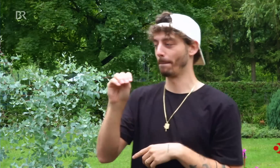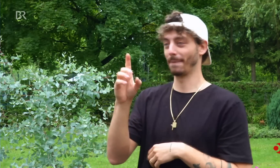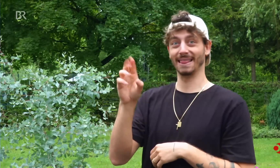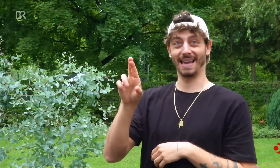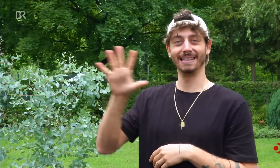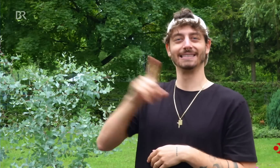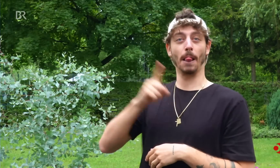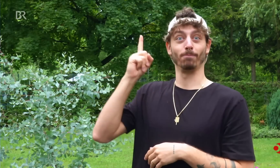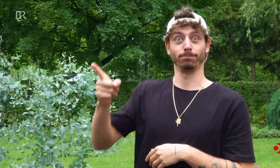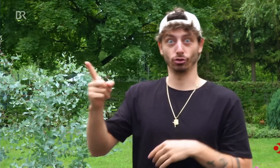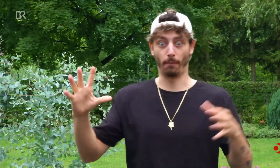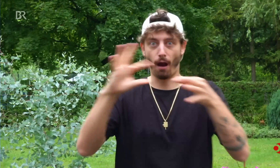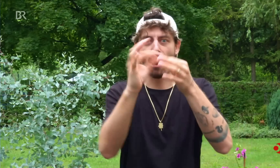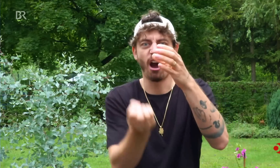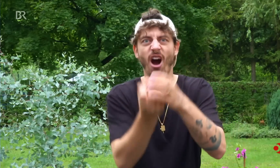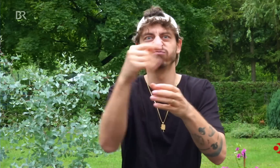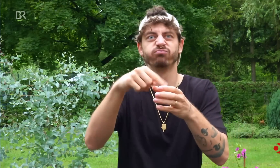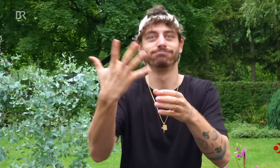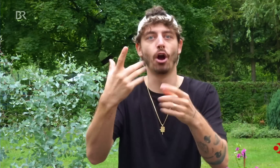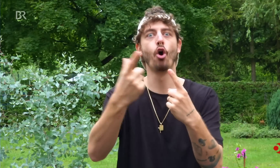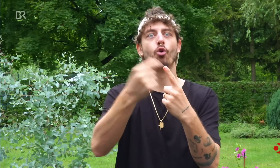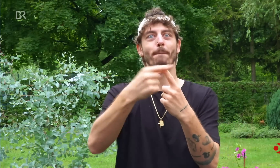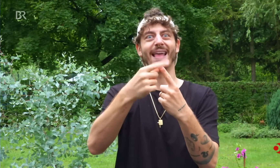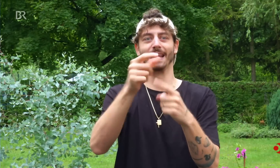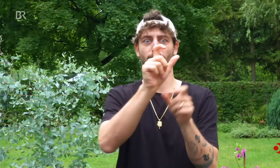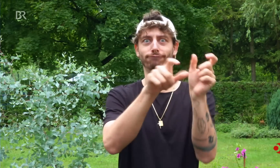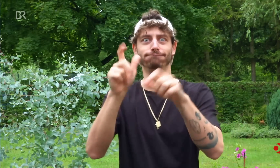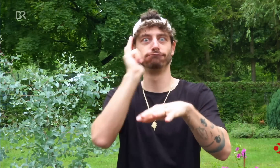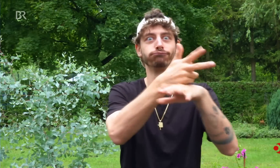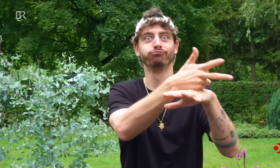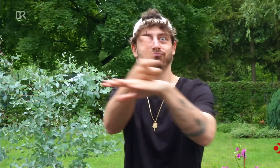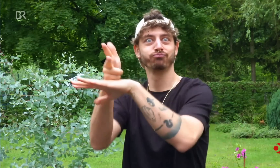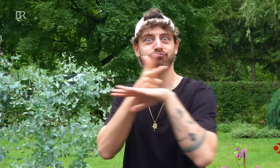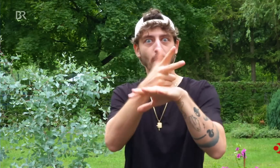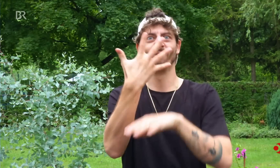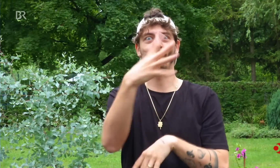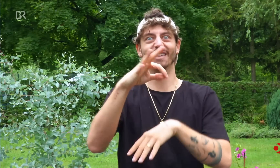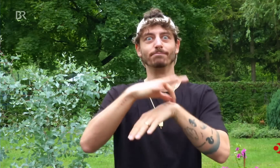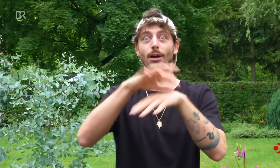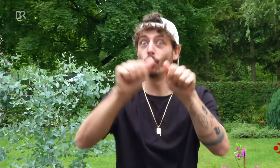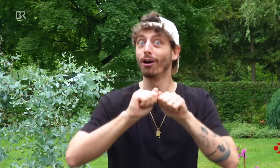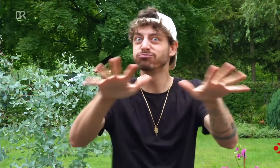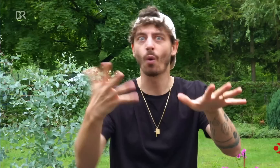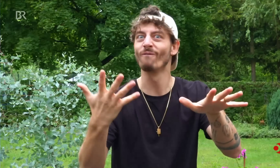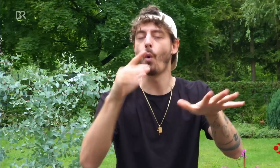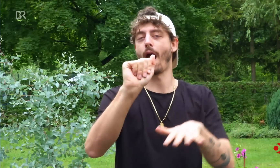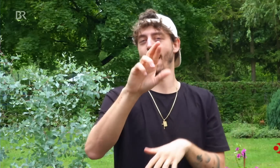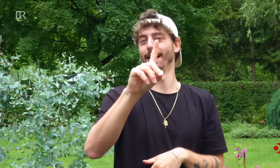mit Selbstbestimmt haben mit Comedians gefilmt. Herausgekommen ist ein 45-minütiger Film für die ARD,